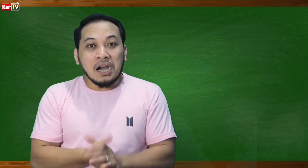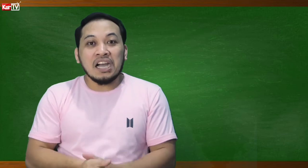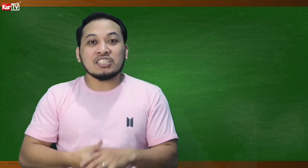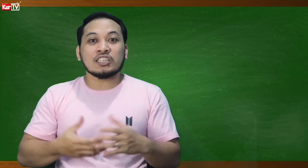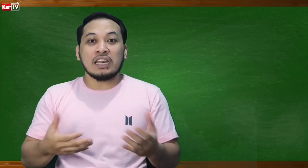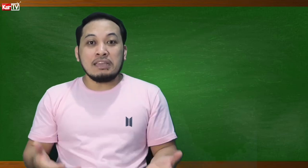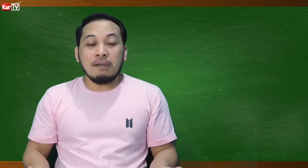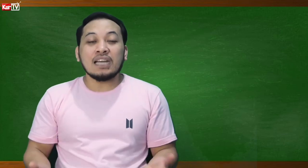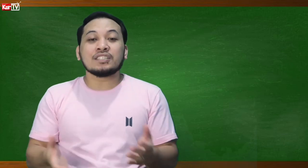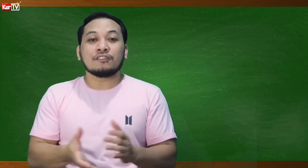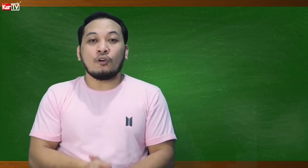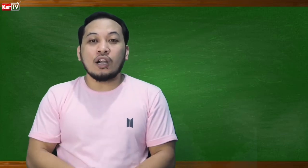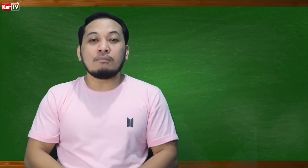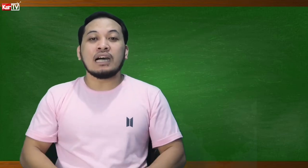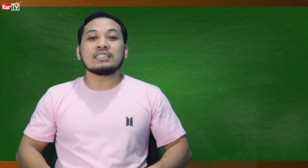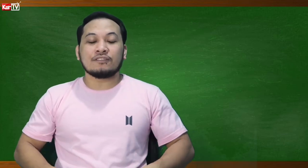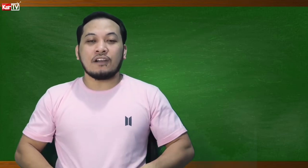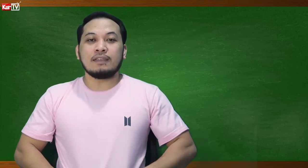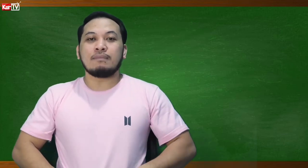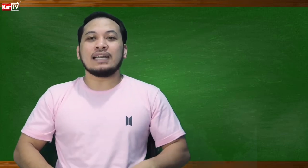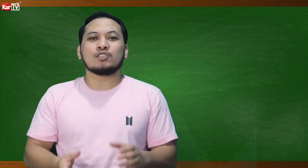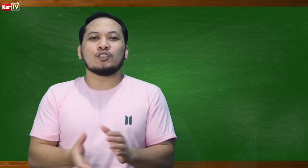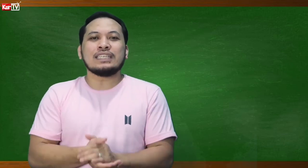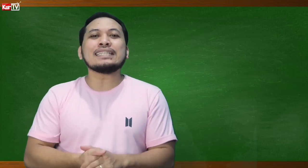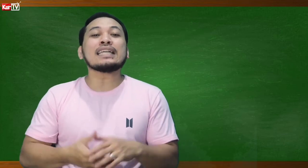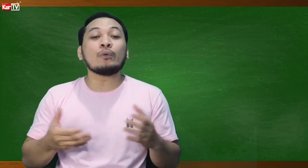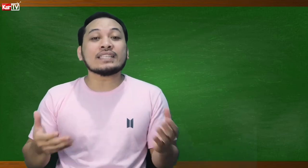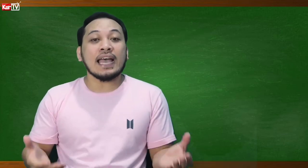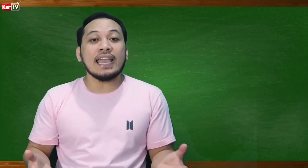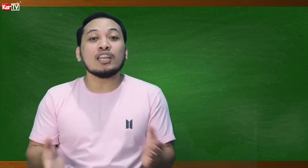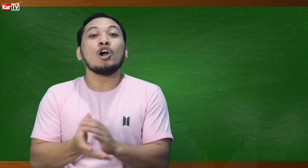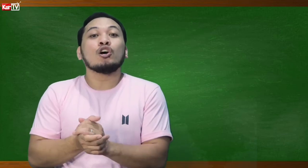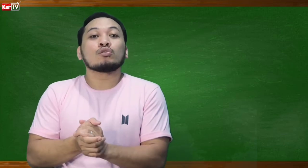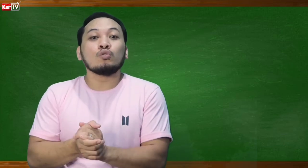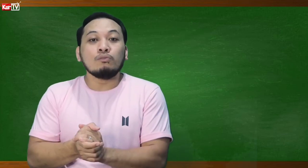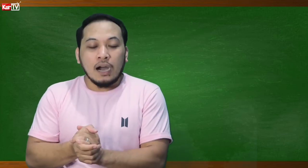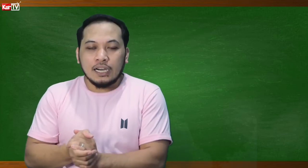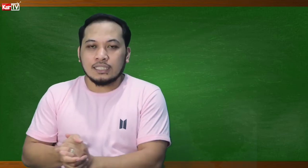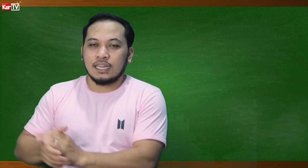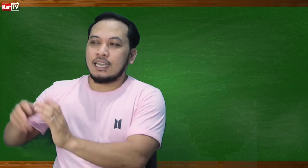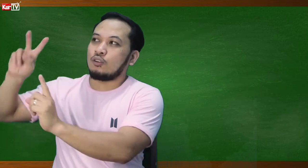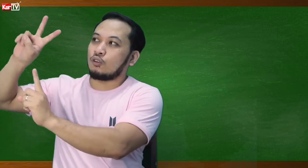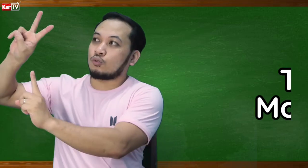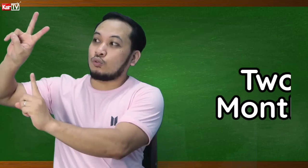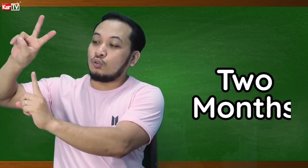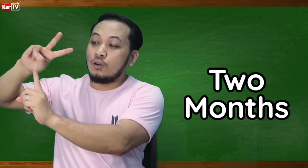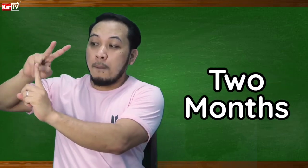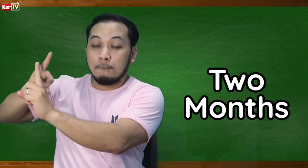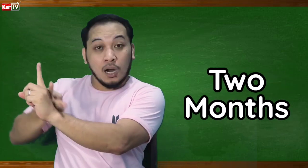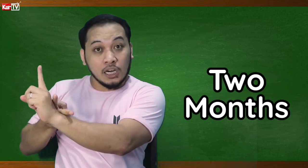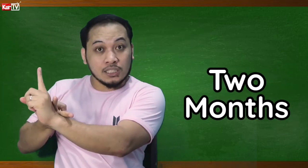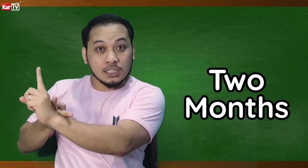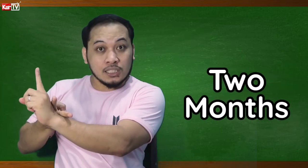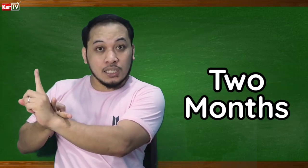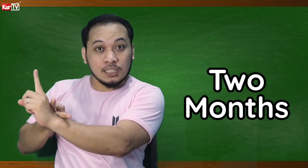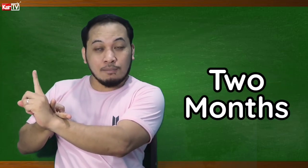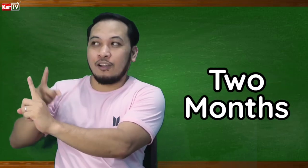2 months, 3 months, 4 months, 5 months? So, this is how we sign 2 months. Ayan. O, 2 months. Diba? O,